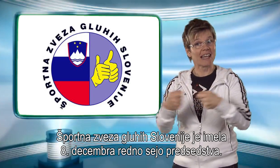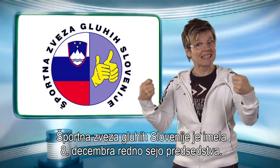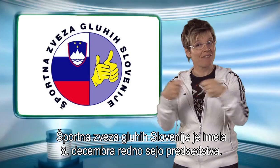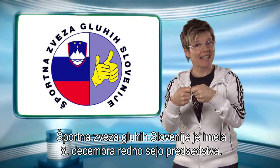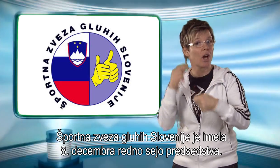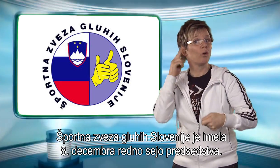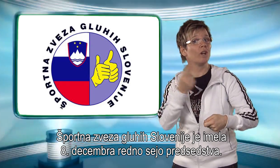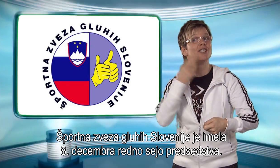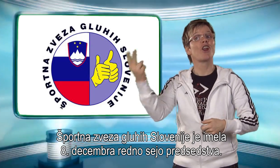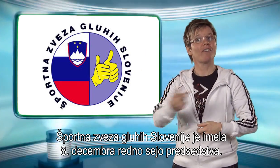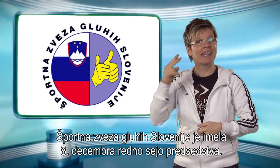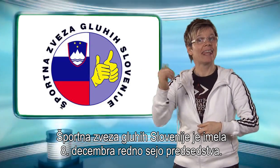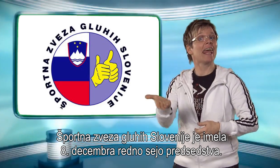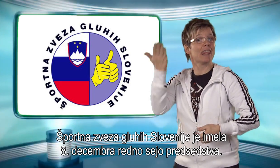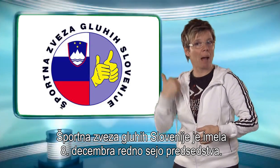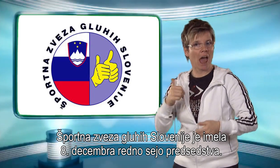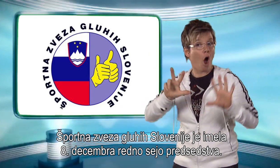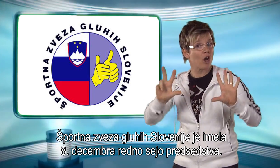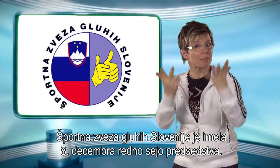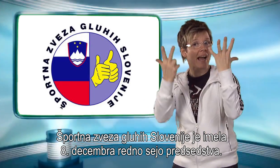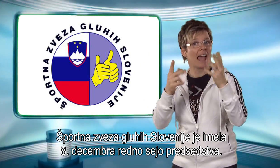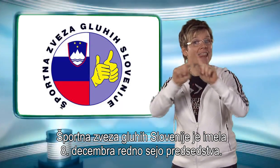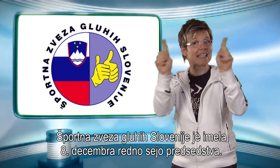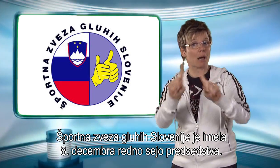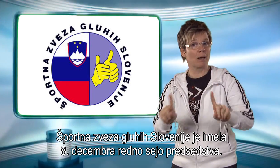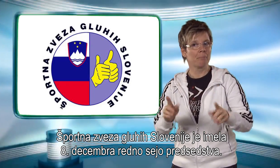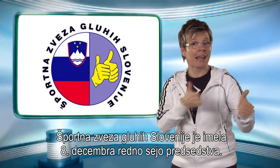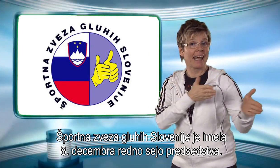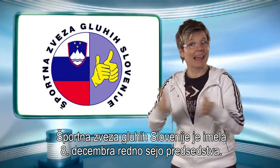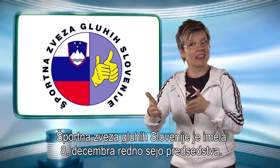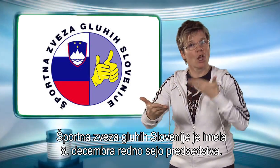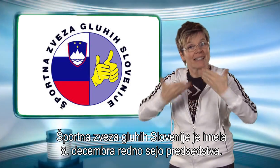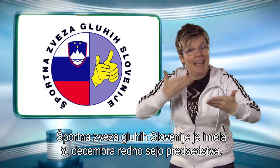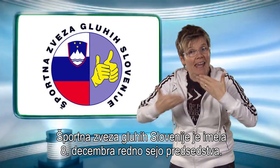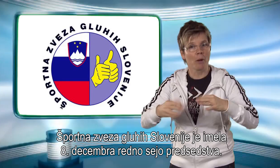Športna zveza gluhih Slovenije je imela 8. decembra redno sejo predsedstva.